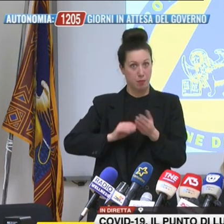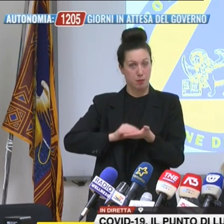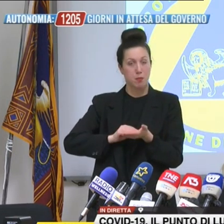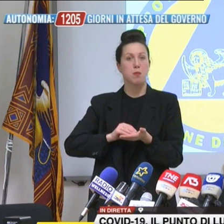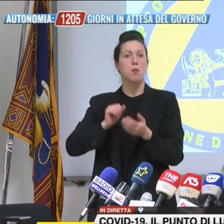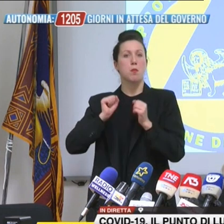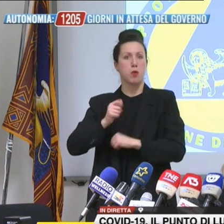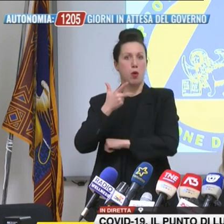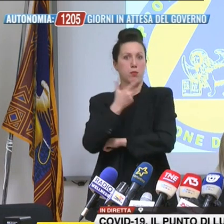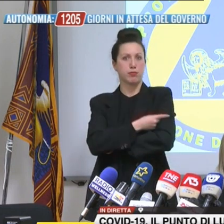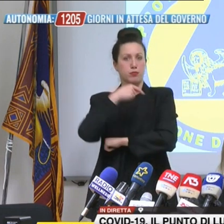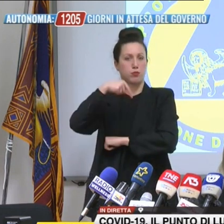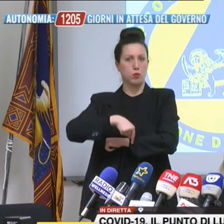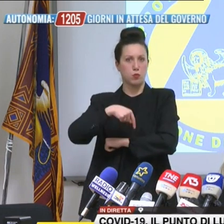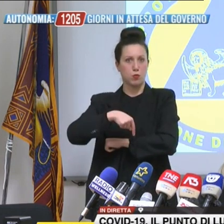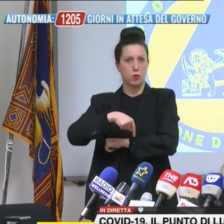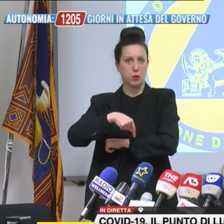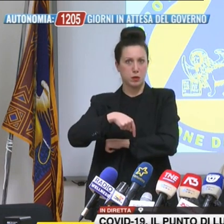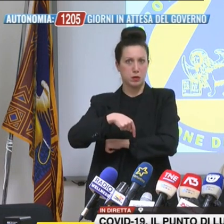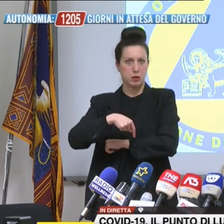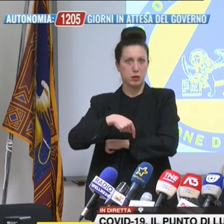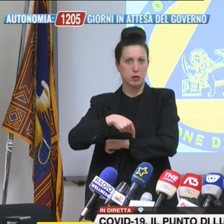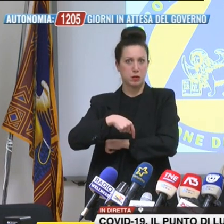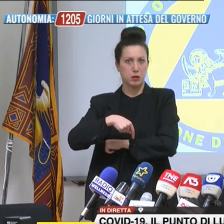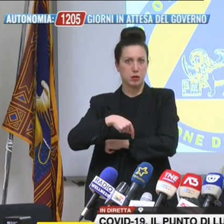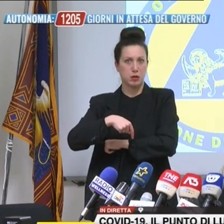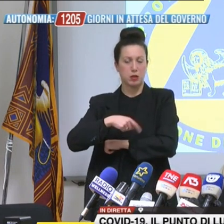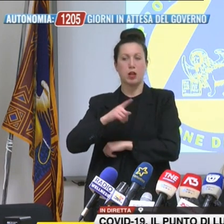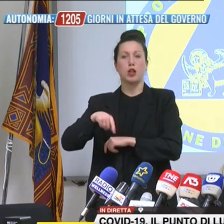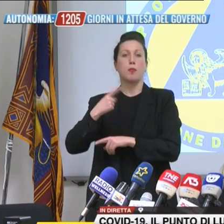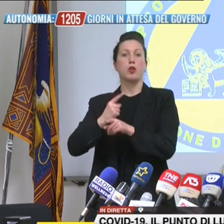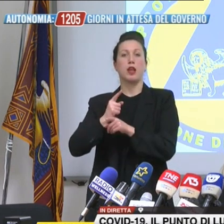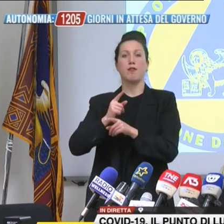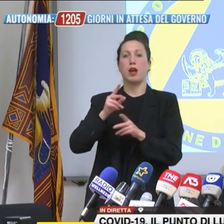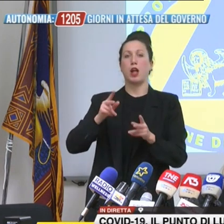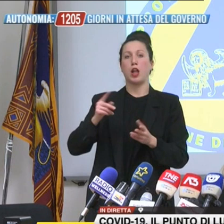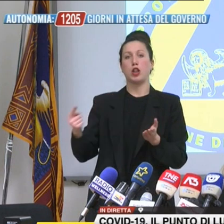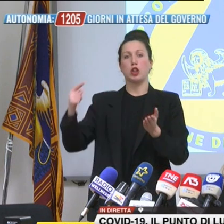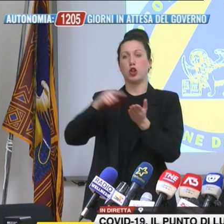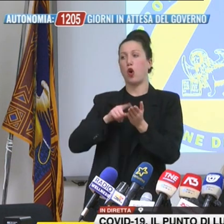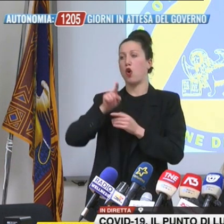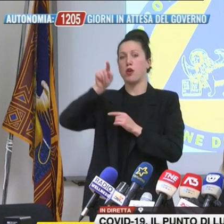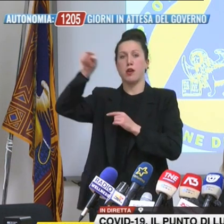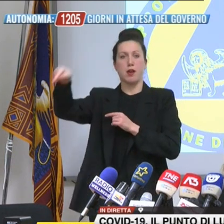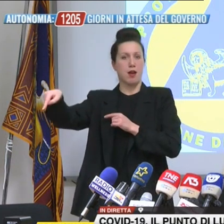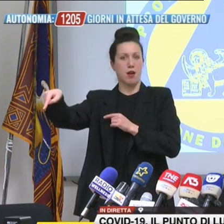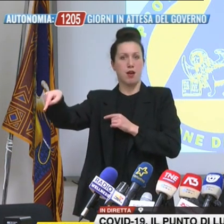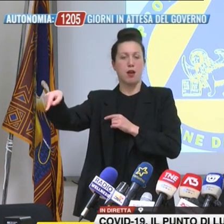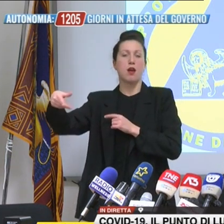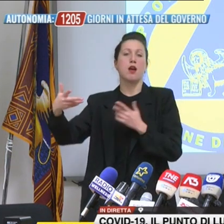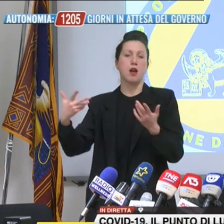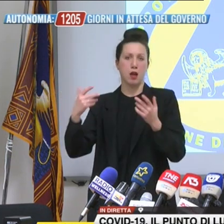di residenza, però se sono qui e devono rientrare potrebbe essere anche insomma che rientrino in quella categoria che vacciniamo, proprio